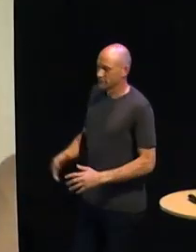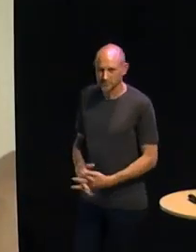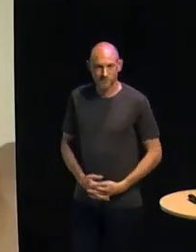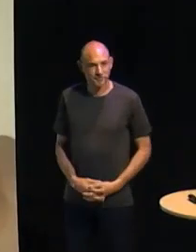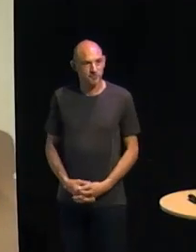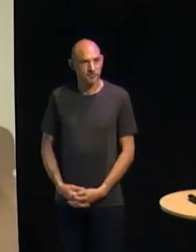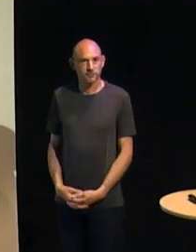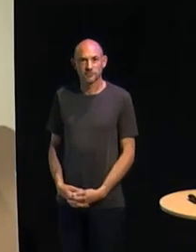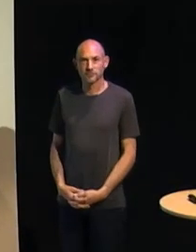C'est bon ?